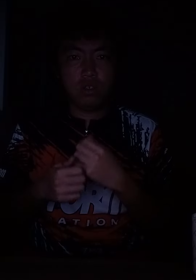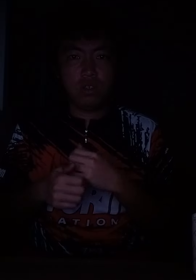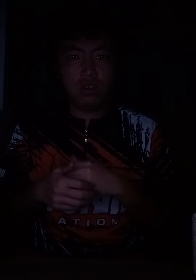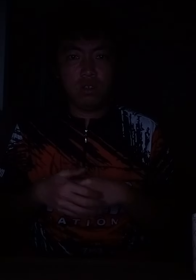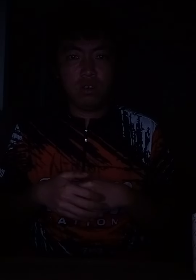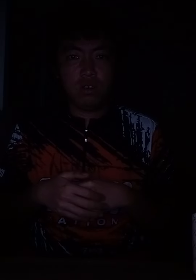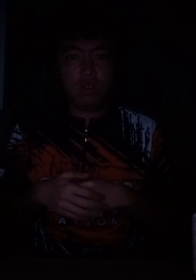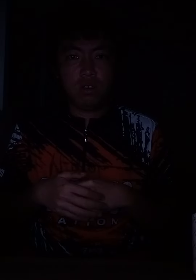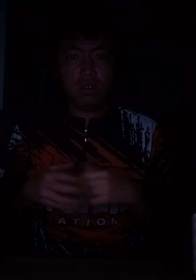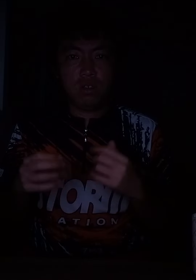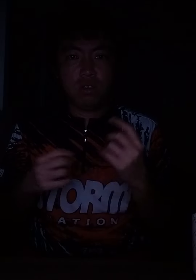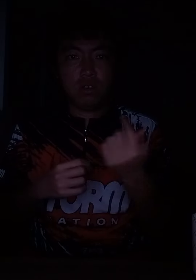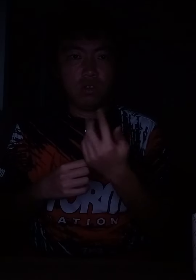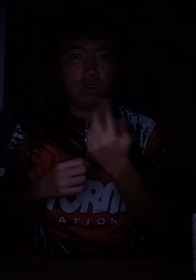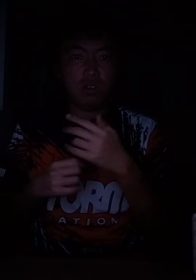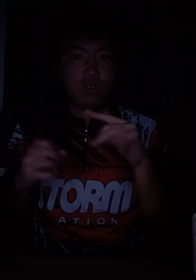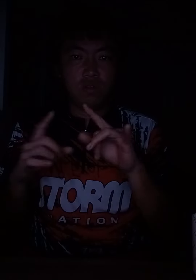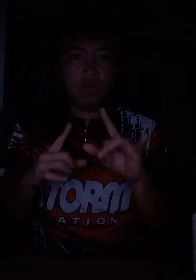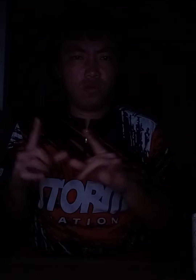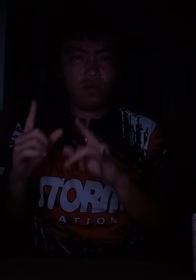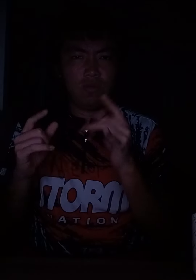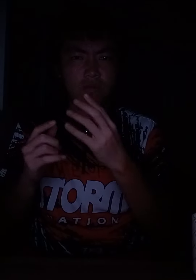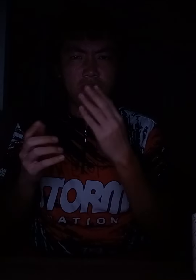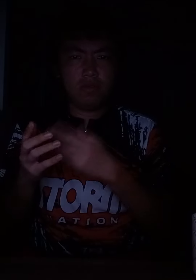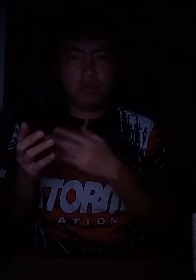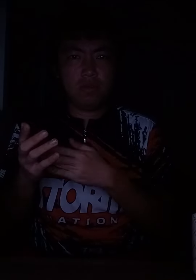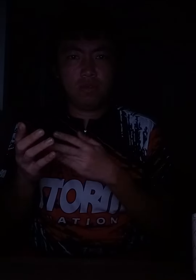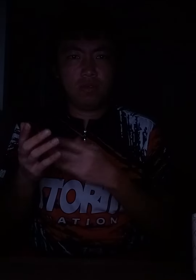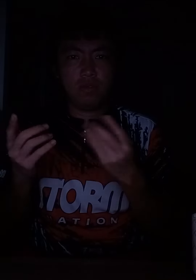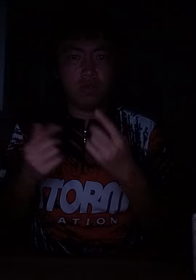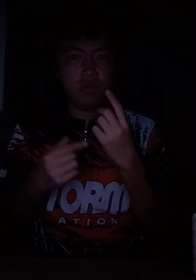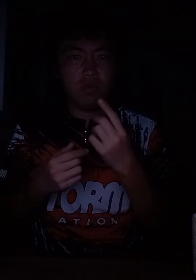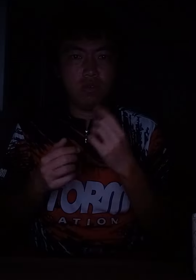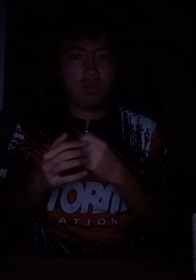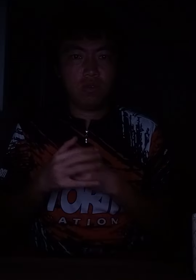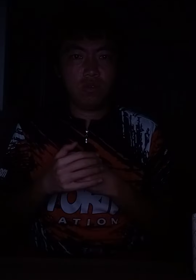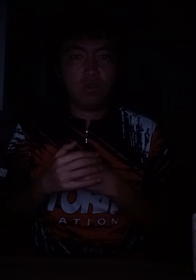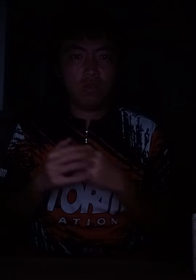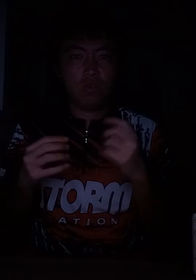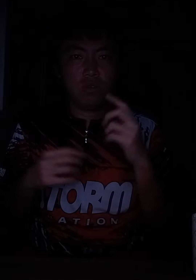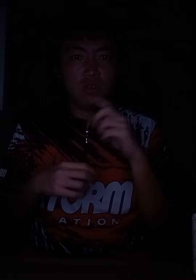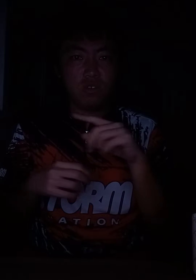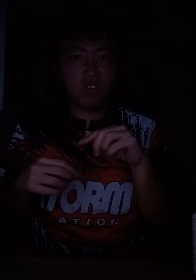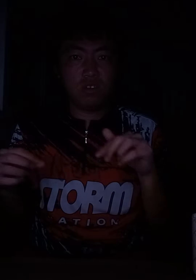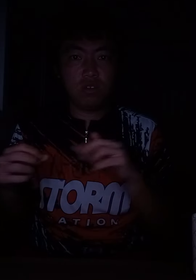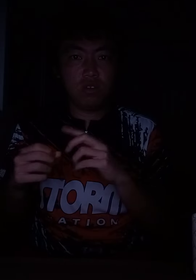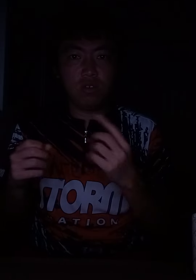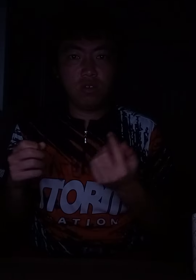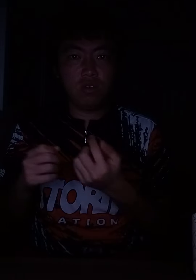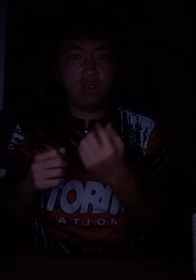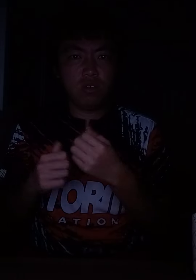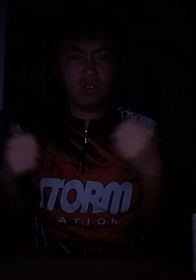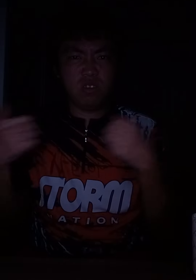인계를 하는데 사실 저는 이거 영웅이라고 생각을 합니다. 그럼요. 지금 왜 그러냐면 일선에서도 보면 이 싸움만 있어도 절대